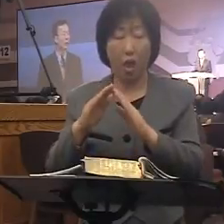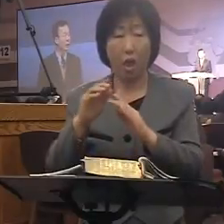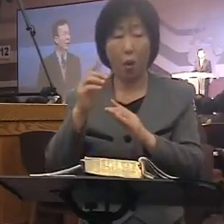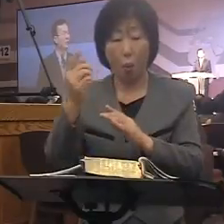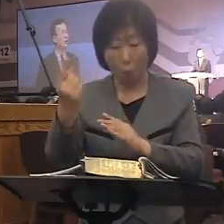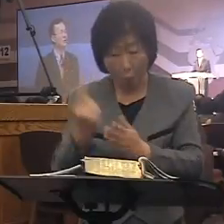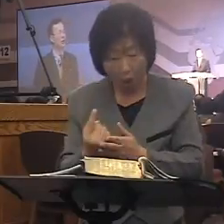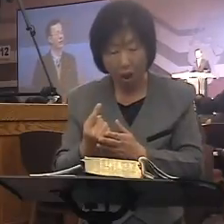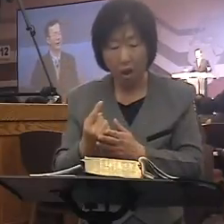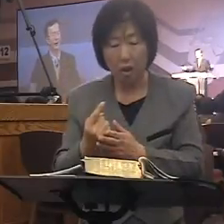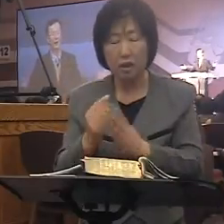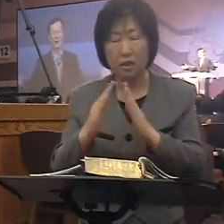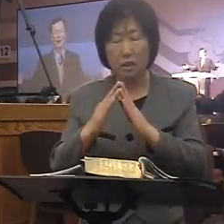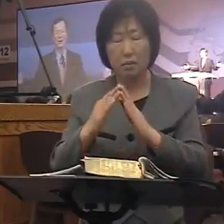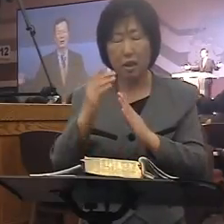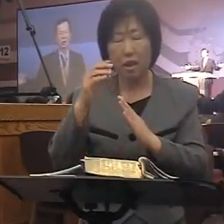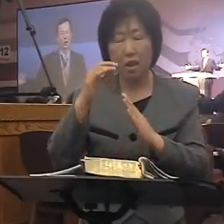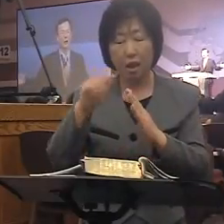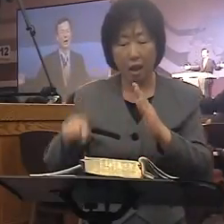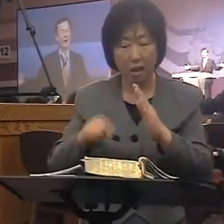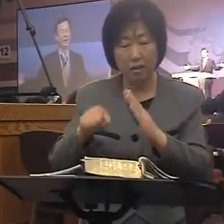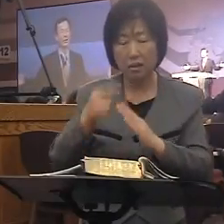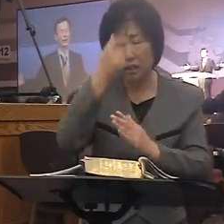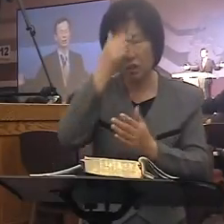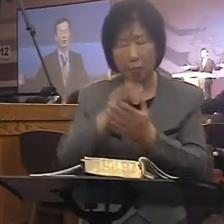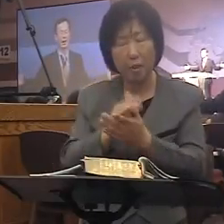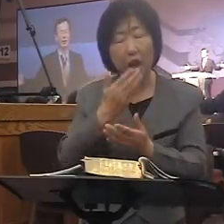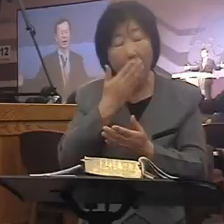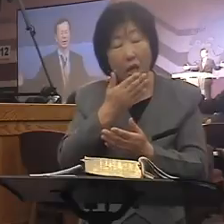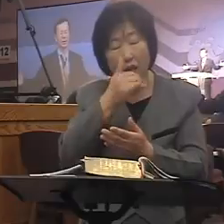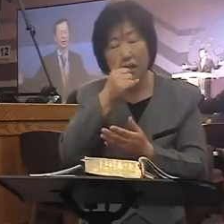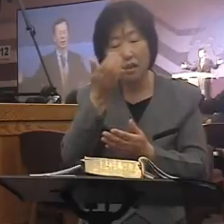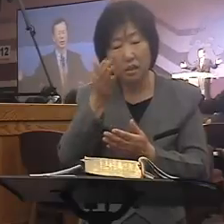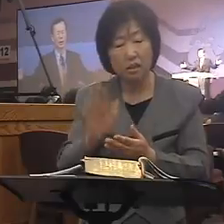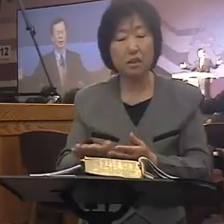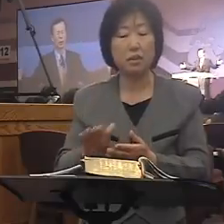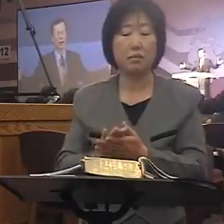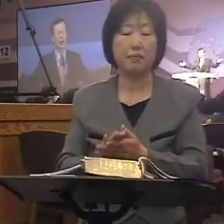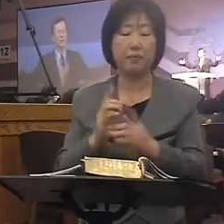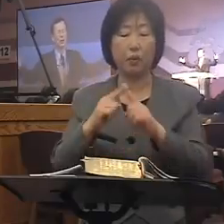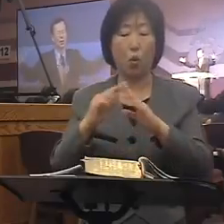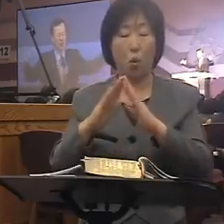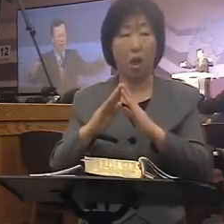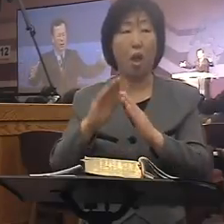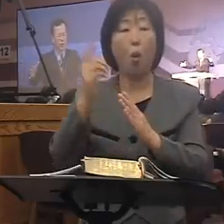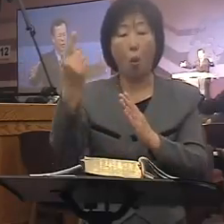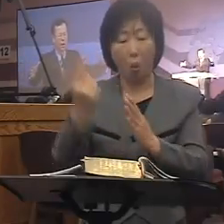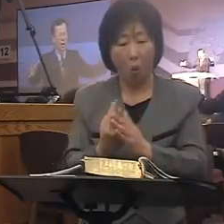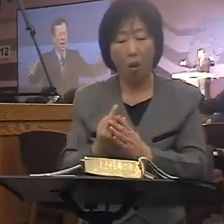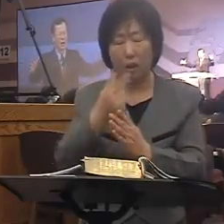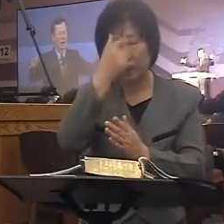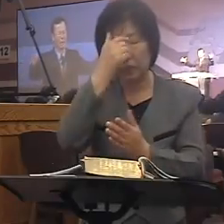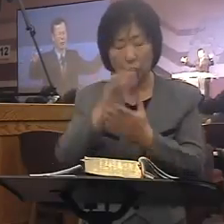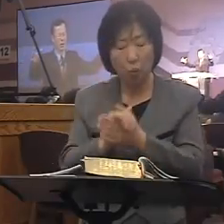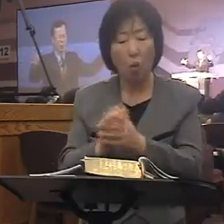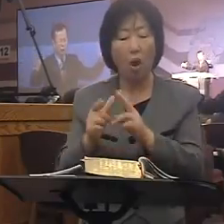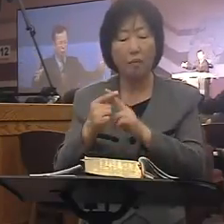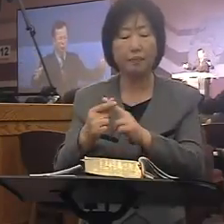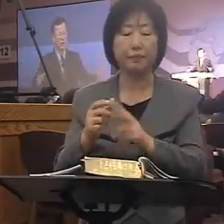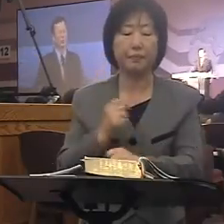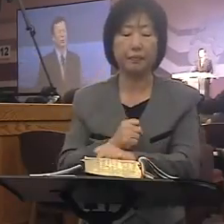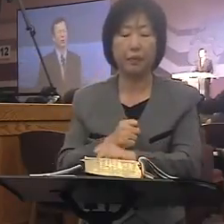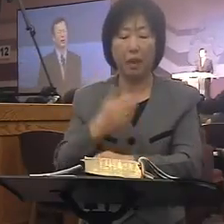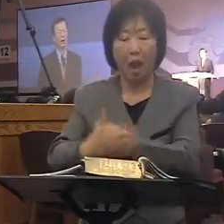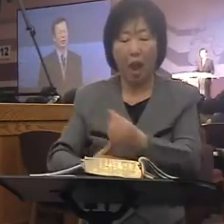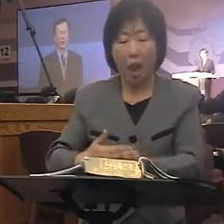집에서 물론 기도할 수 있죠. 그런데 주님의 큰 우리 사역의 큰 일들을 앞두고 우리 함께 겸비해지고 하나님 앞에 우리가